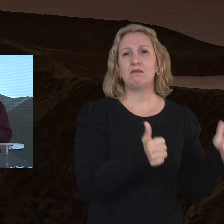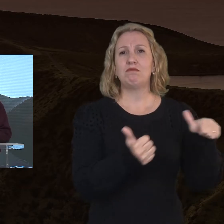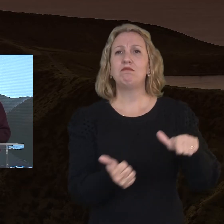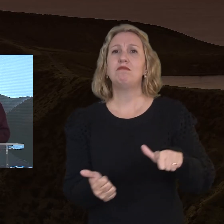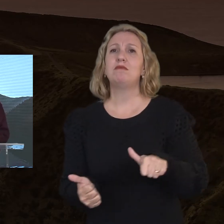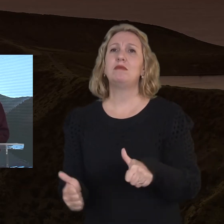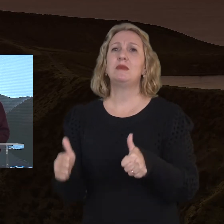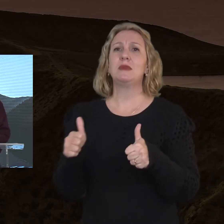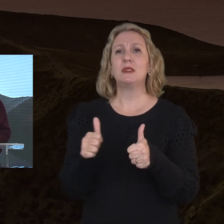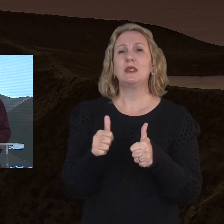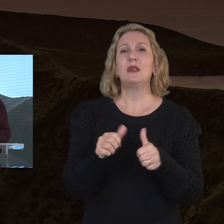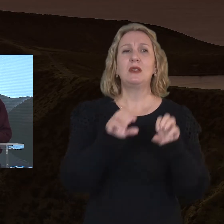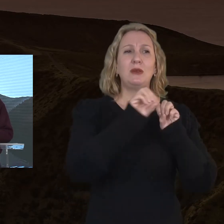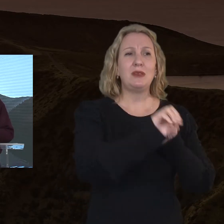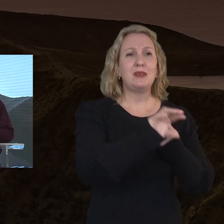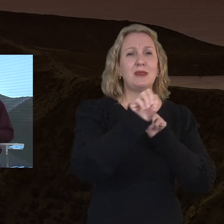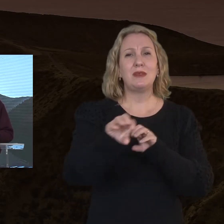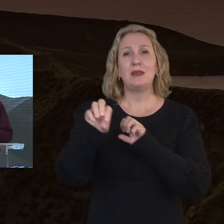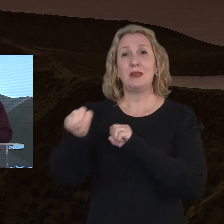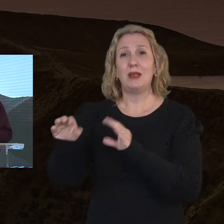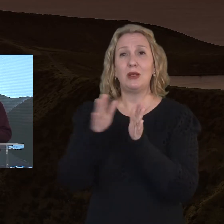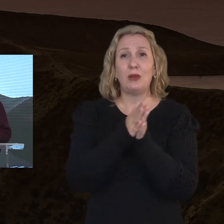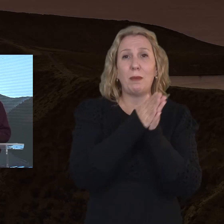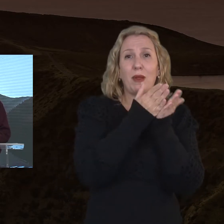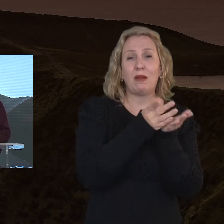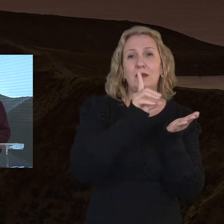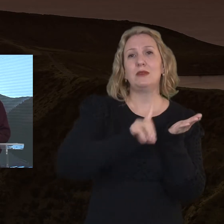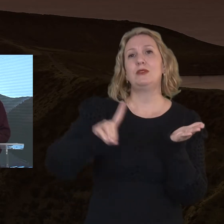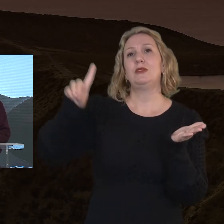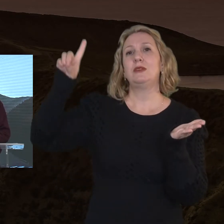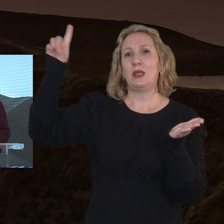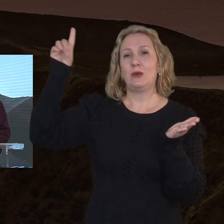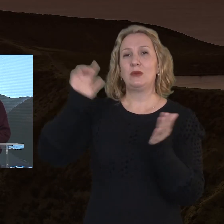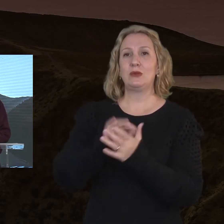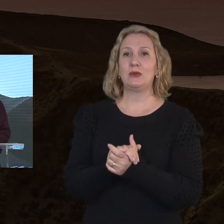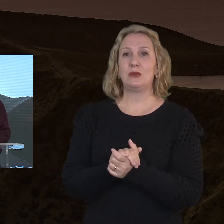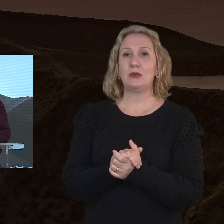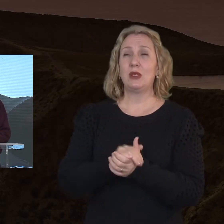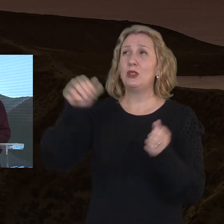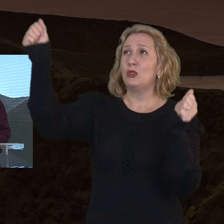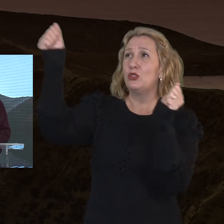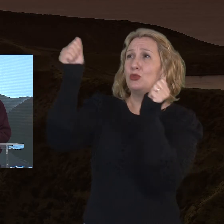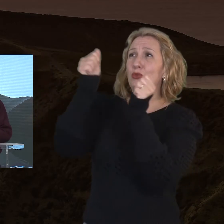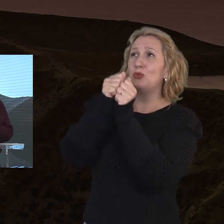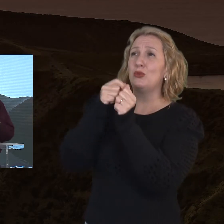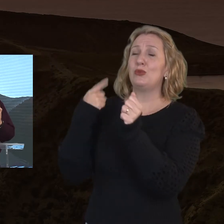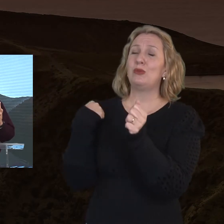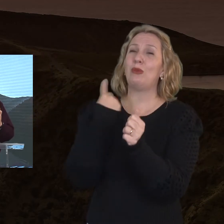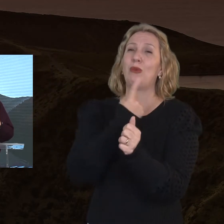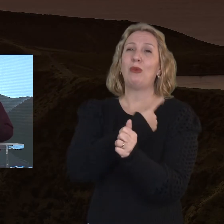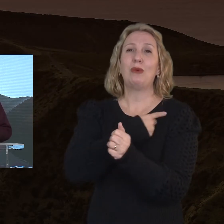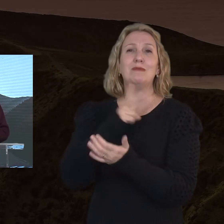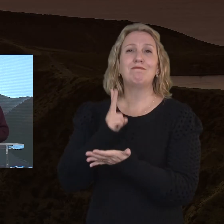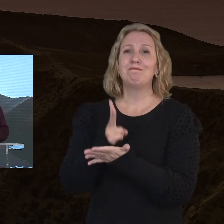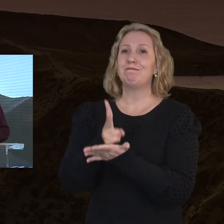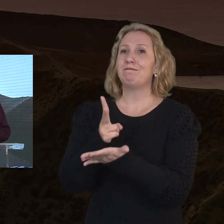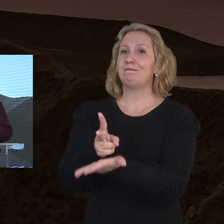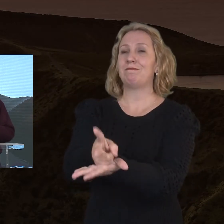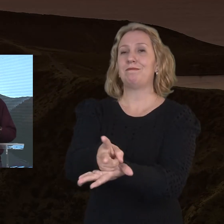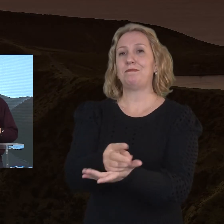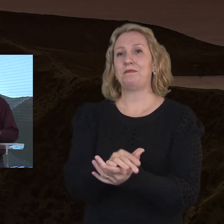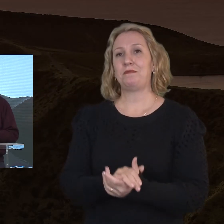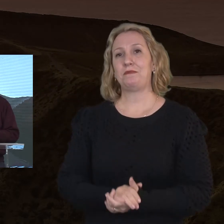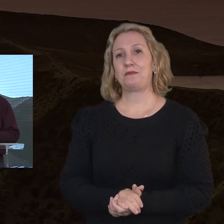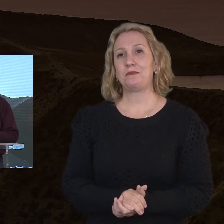as coisas que eu vos tenho ordenado e eis que estou convosco todos os dias até a consumação do século então eu falei no começo